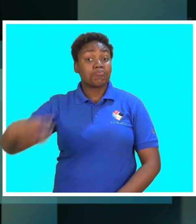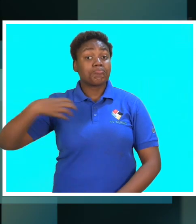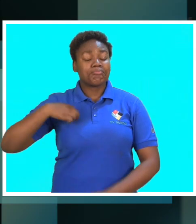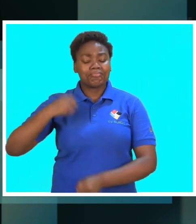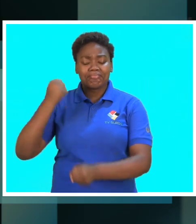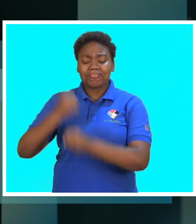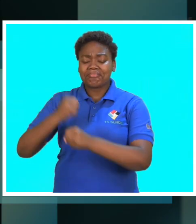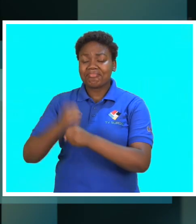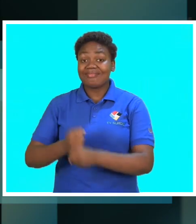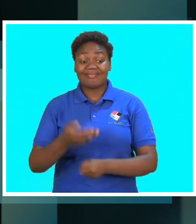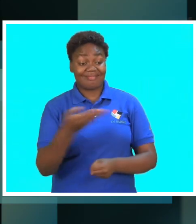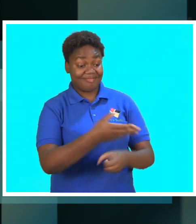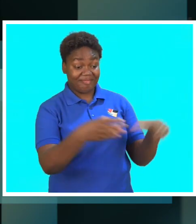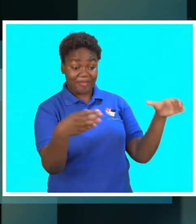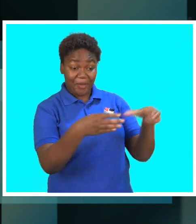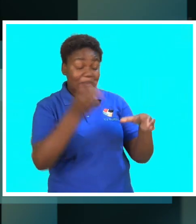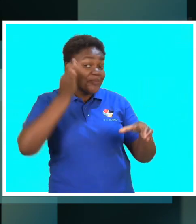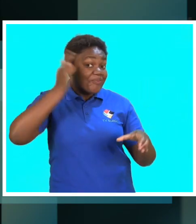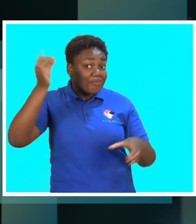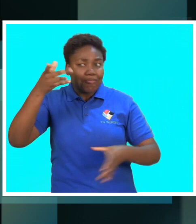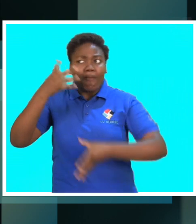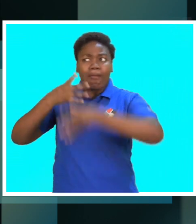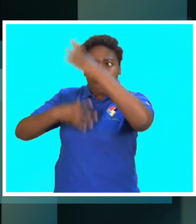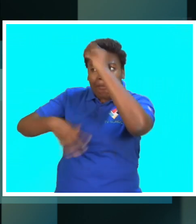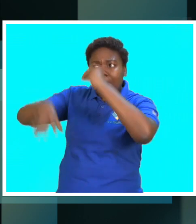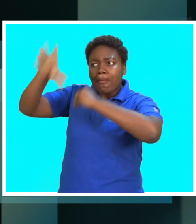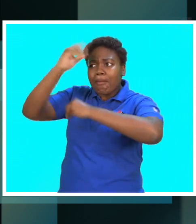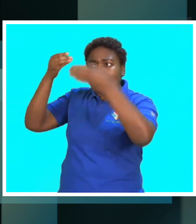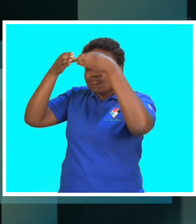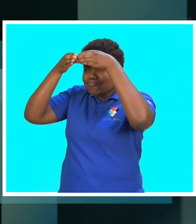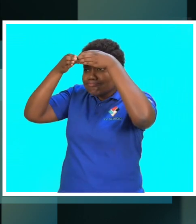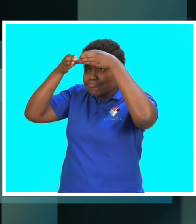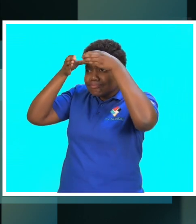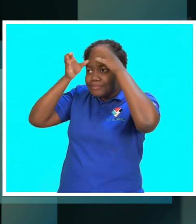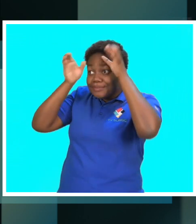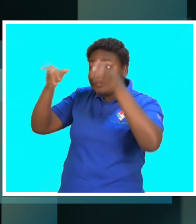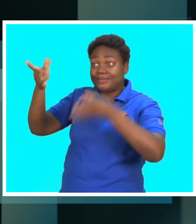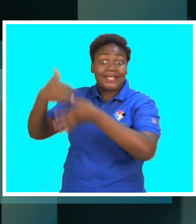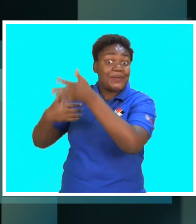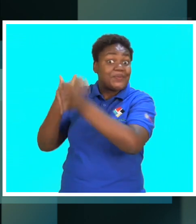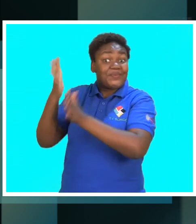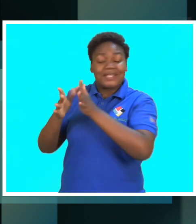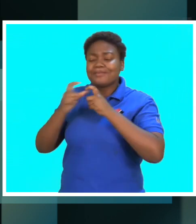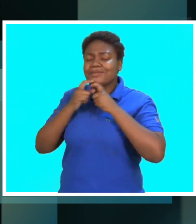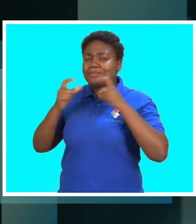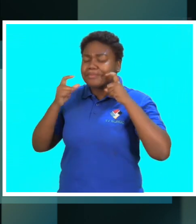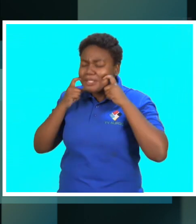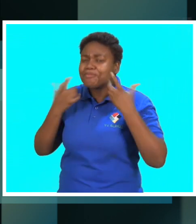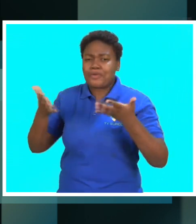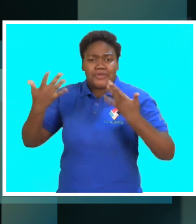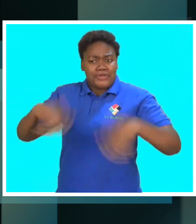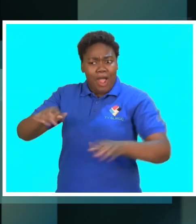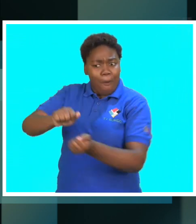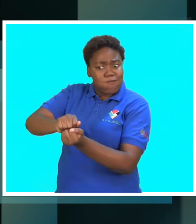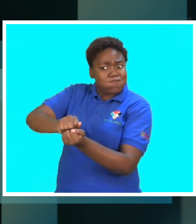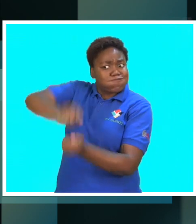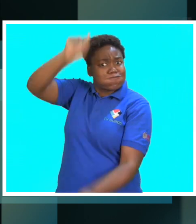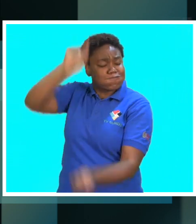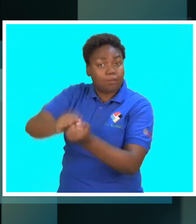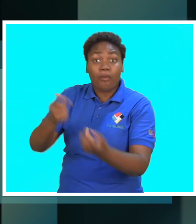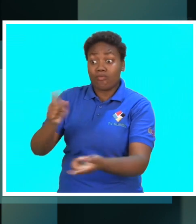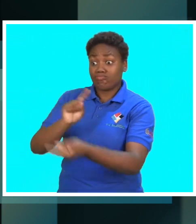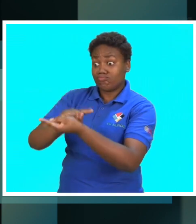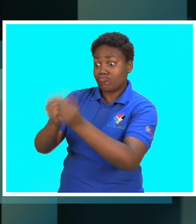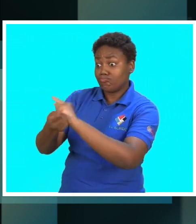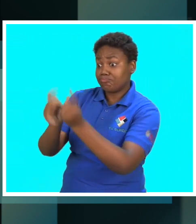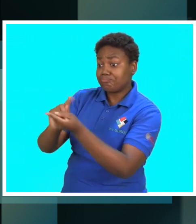Funcionários do Ministério do Trabalho, Emprego e Segurança Social foram capacitados em língua de sinais moçambicana. A formação decorreu